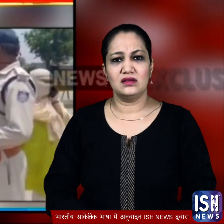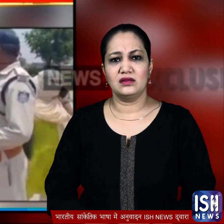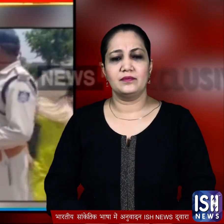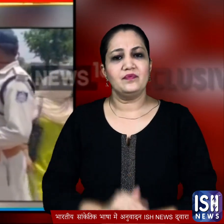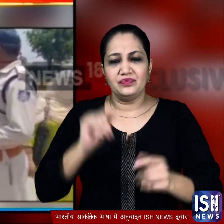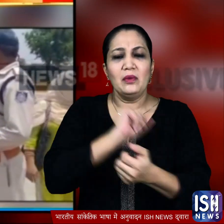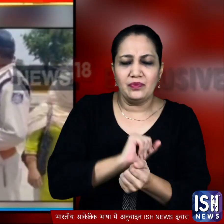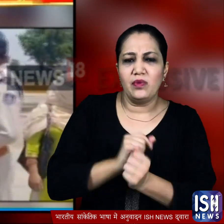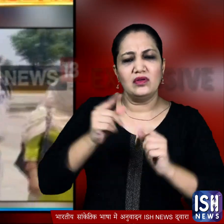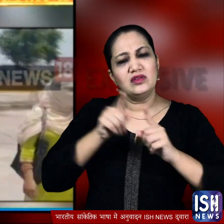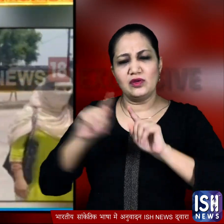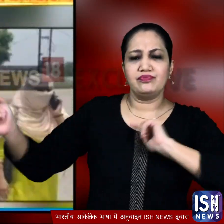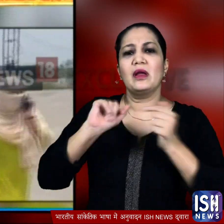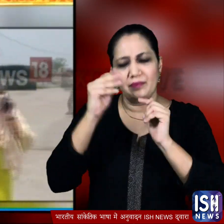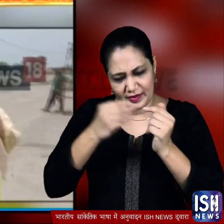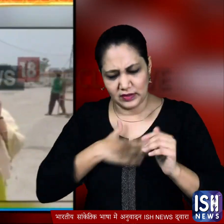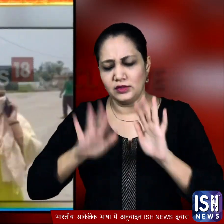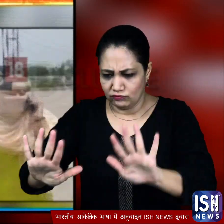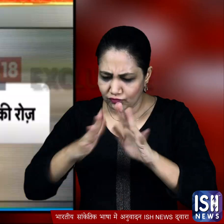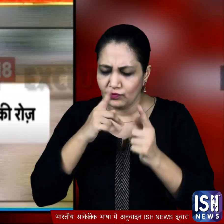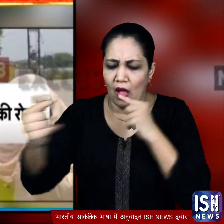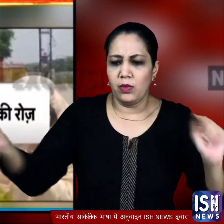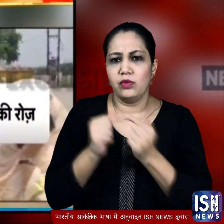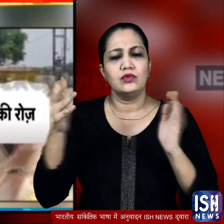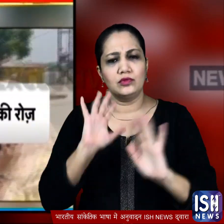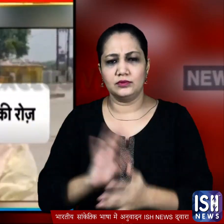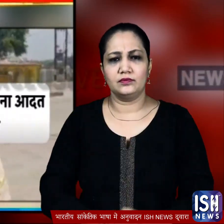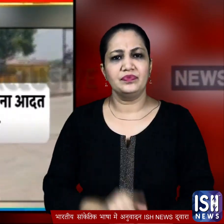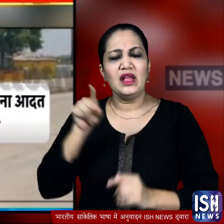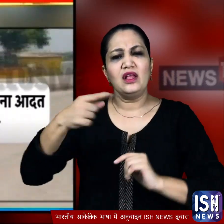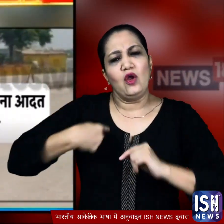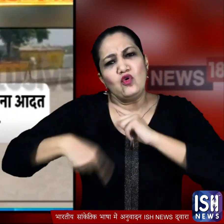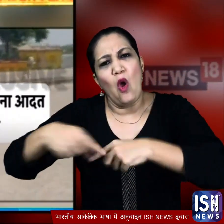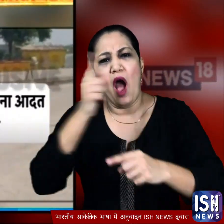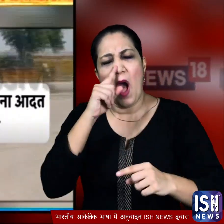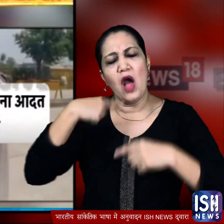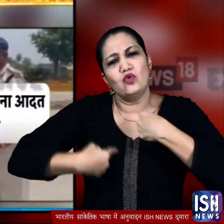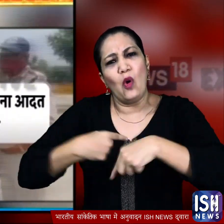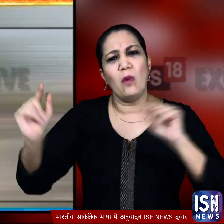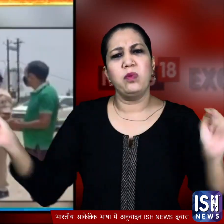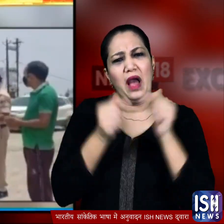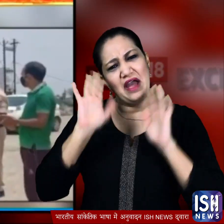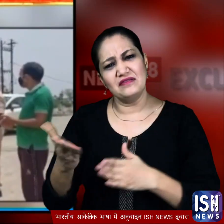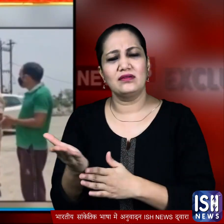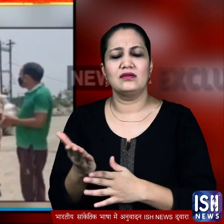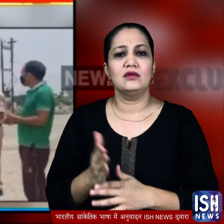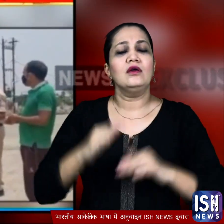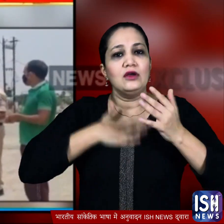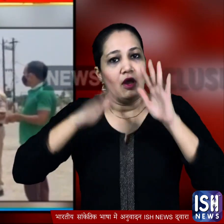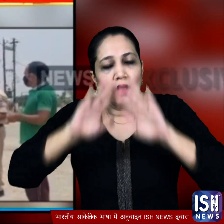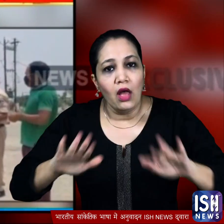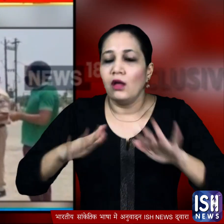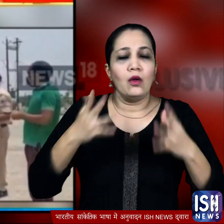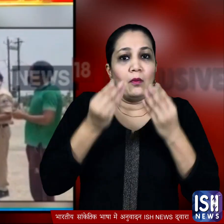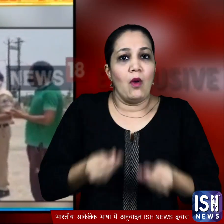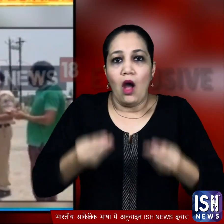बात बढ़ी तो एक पुलिस वाले ने उन्हें बहस न करने की सलाह दी। ये मैडम का 2 दिन हंगामा करना है और आपकी आदत है। लेकिन मामला शांत